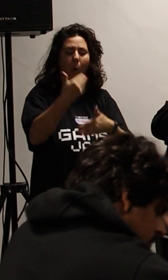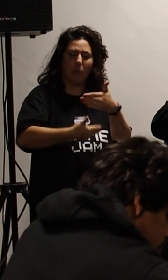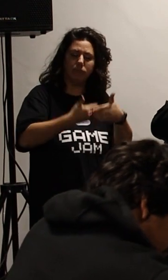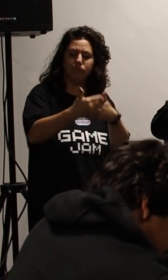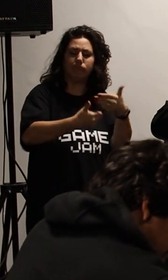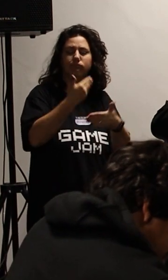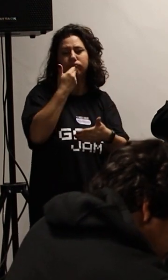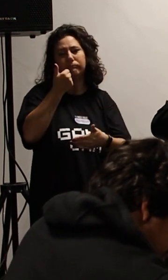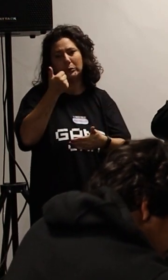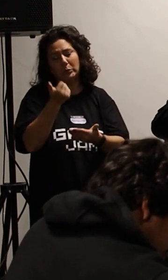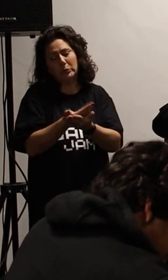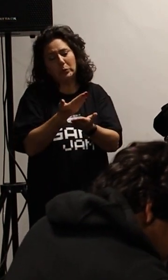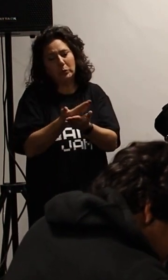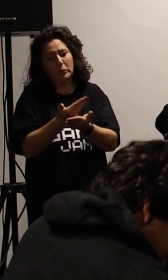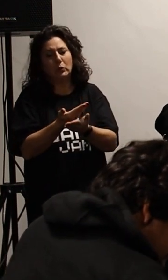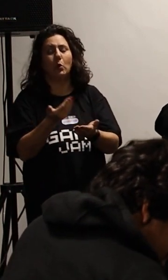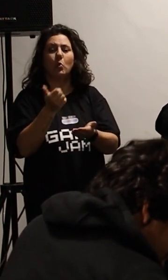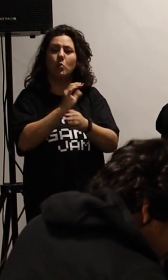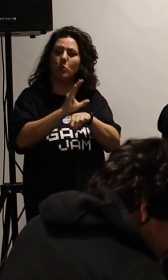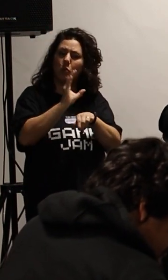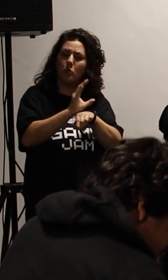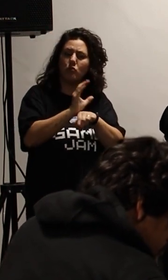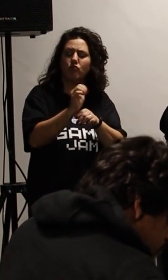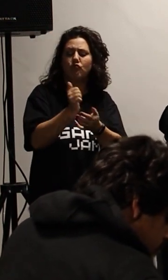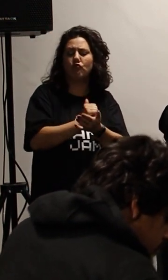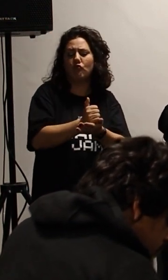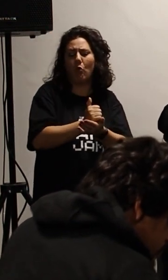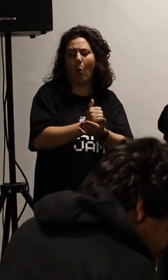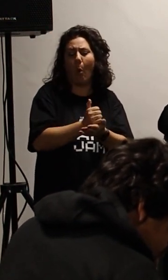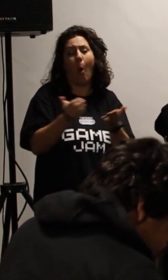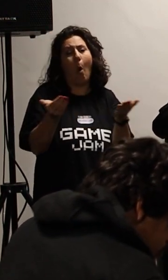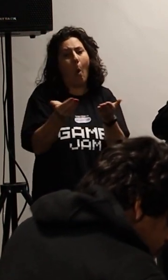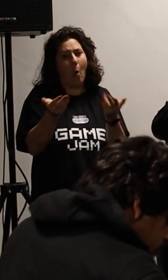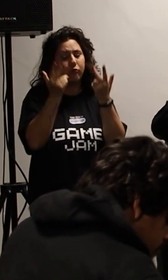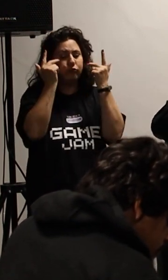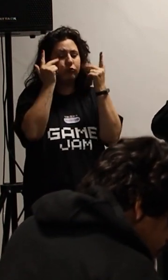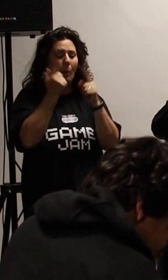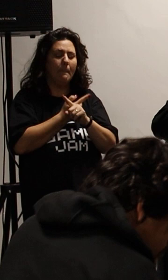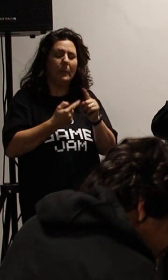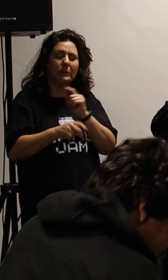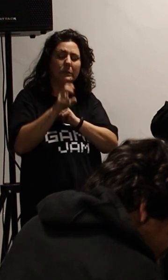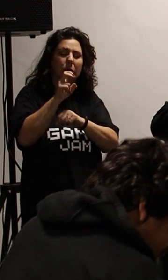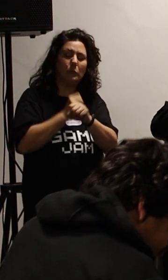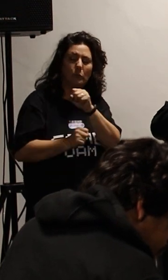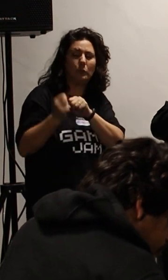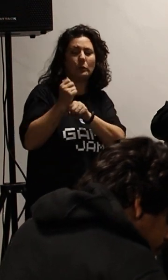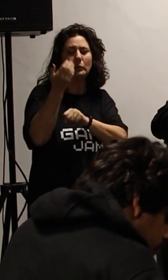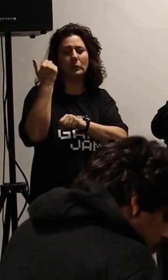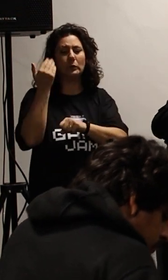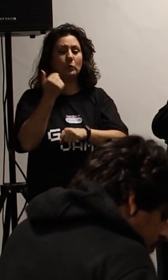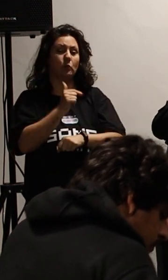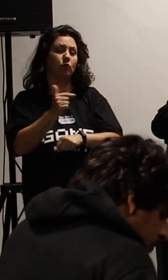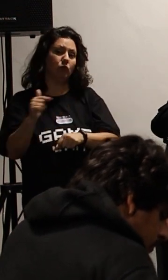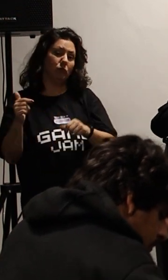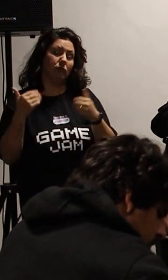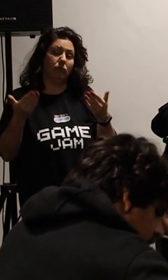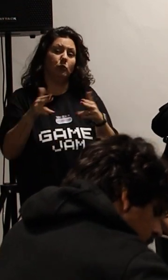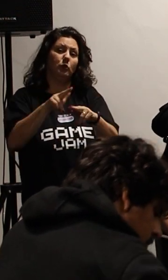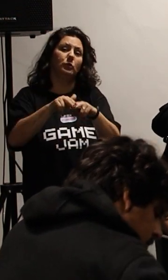de jogos são, hoje em dia está mais comum, mas não eram comuns há 5 anos atrás. Então, por isso que a